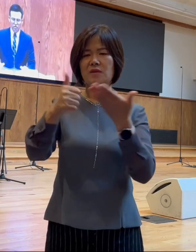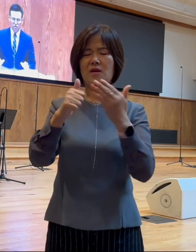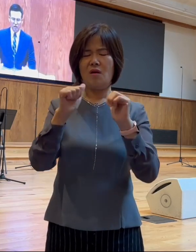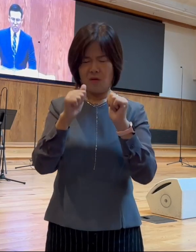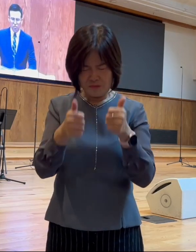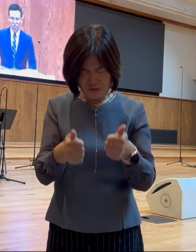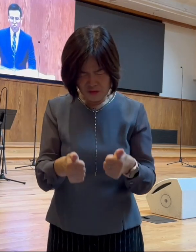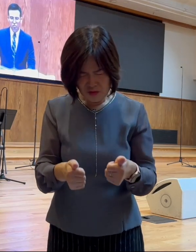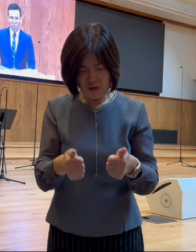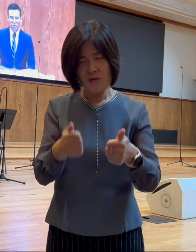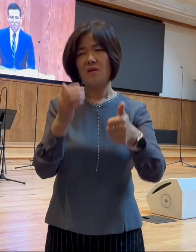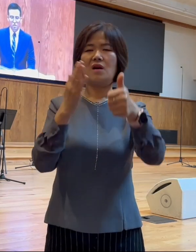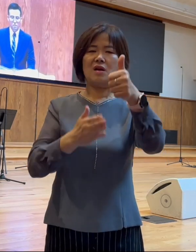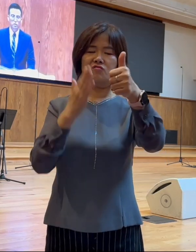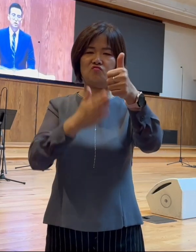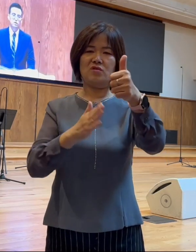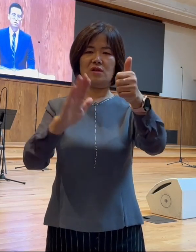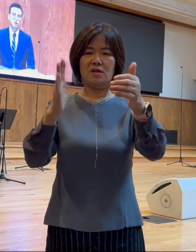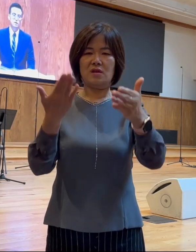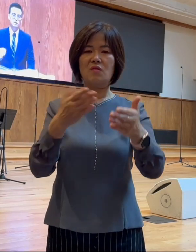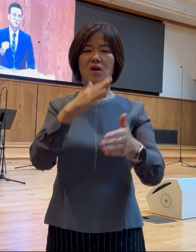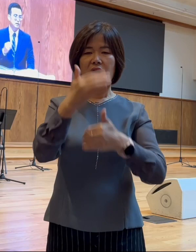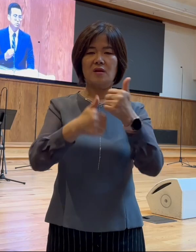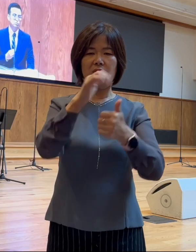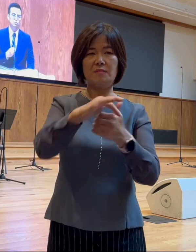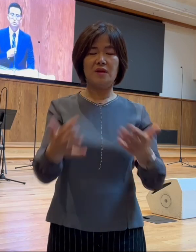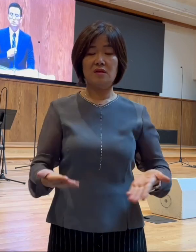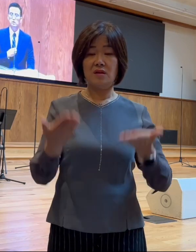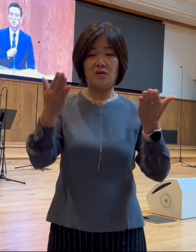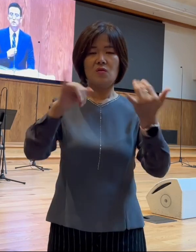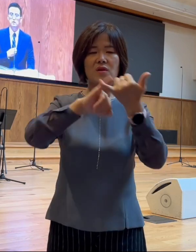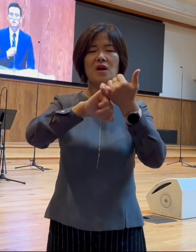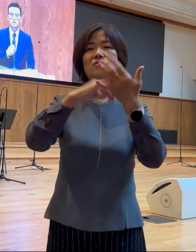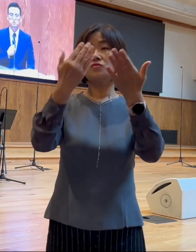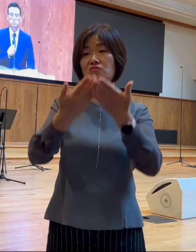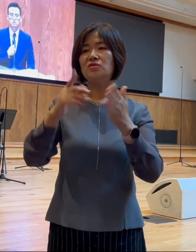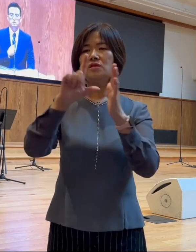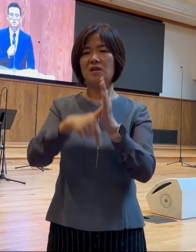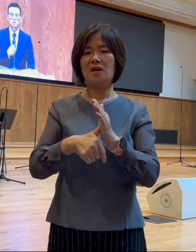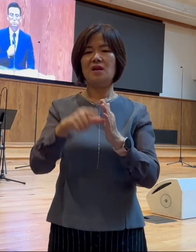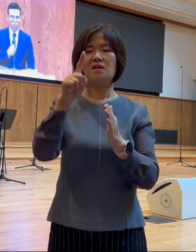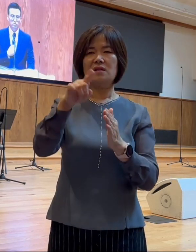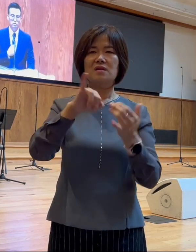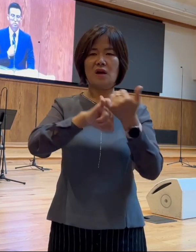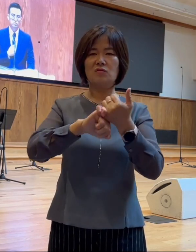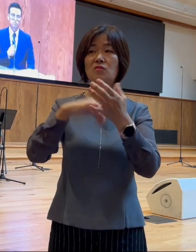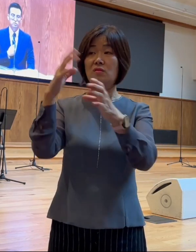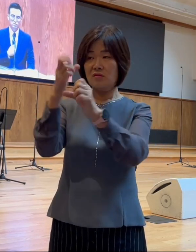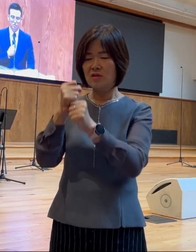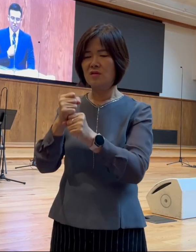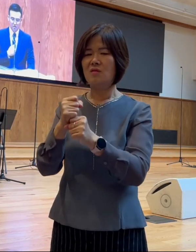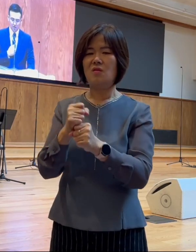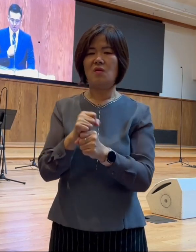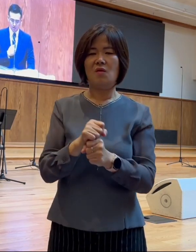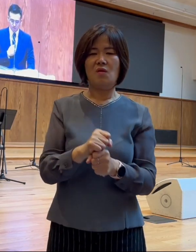엎드려서 간구하고 메어 달려 하나님께서 약속을 주실 때 그 약속을 붙드는 것.